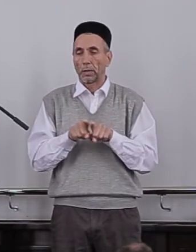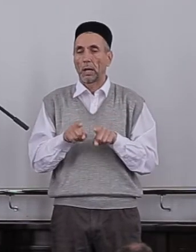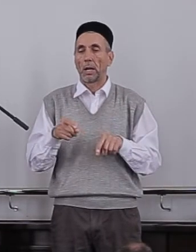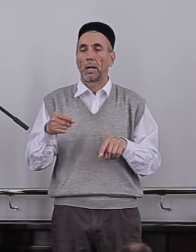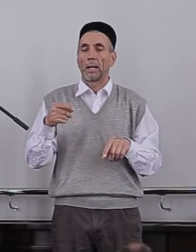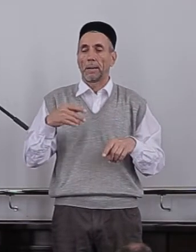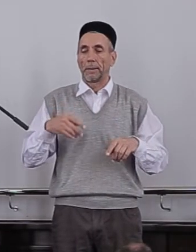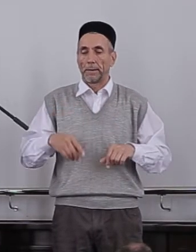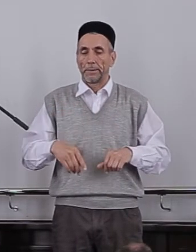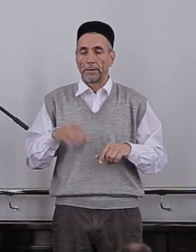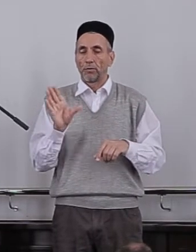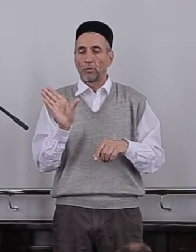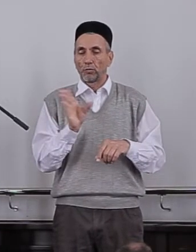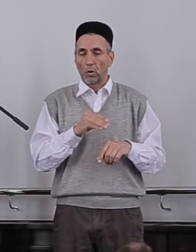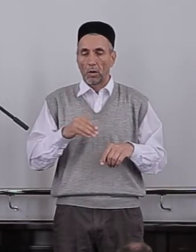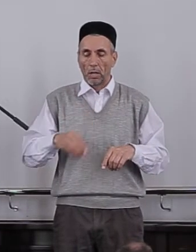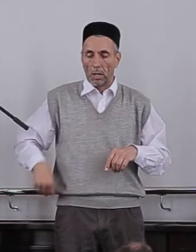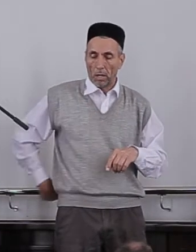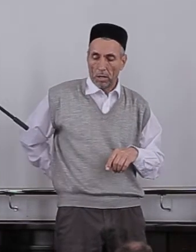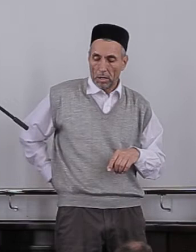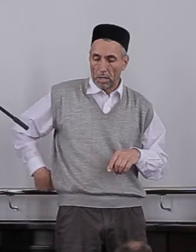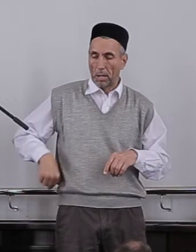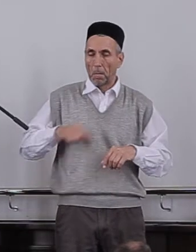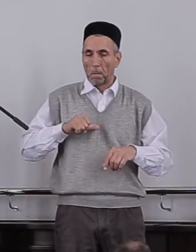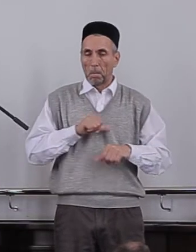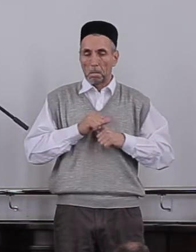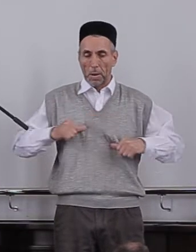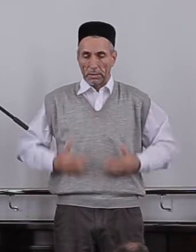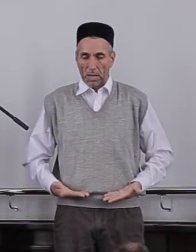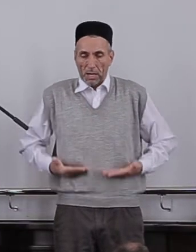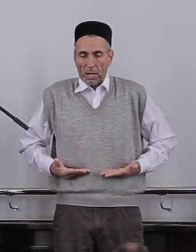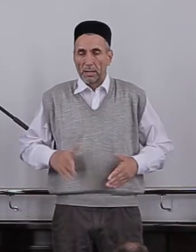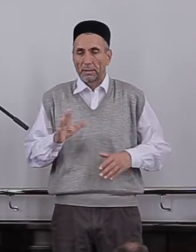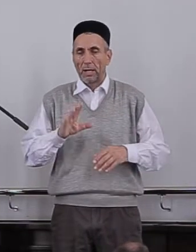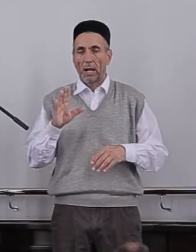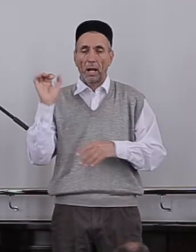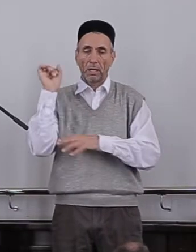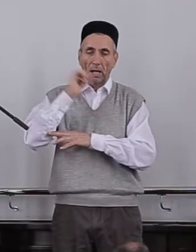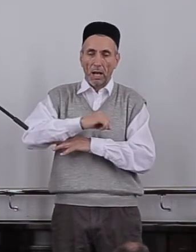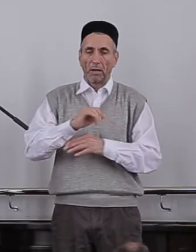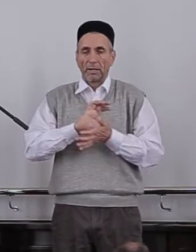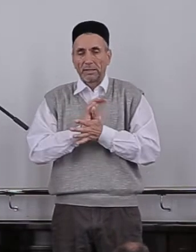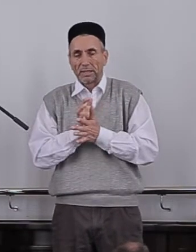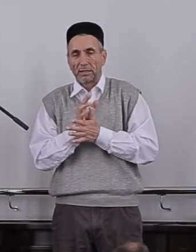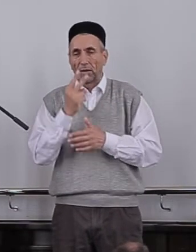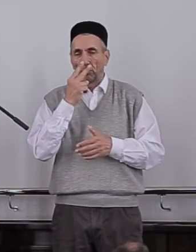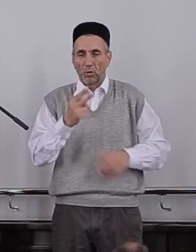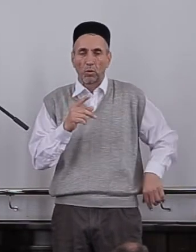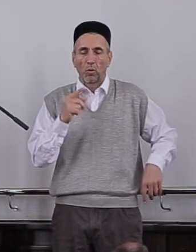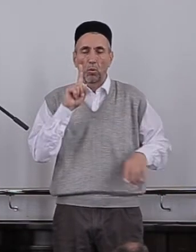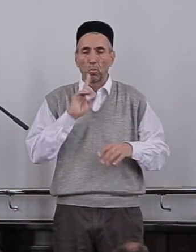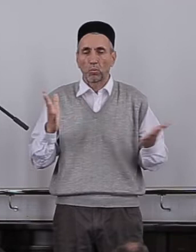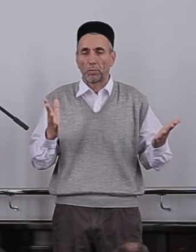күрәм. Билләрегезне, билләрегез күренә. Футбол партиябыз, футбол комитетендә тартылар. Сәҗдә киткәндә безнең билебез